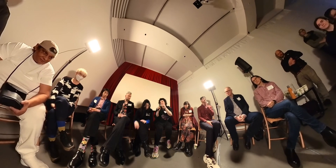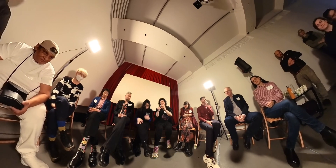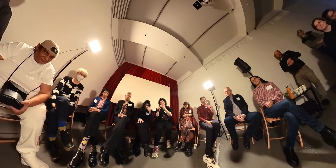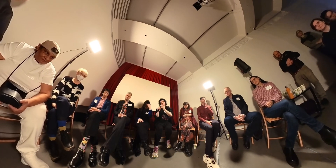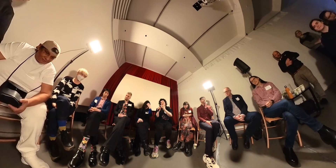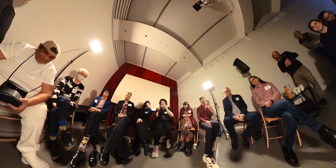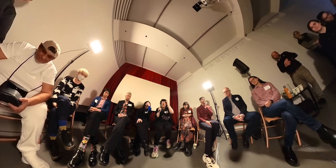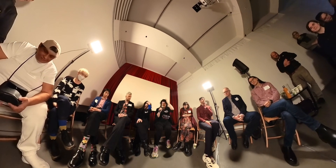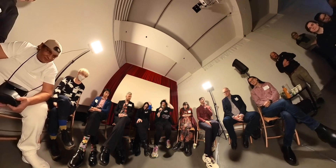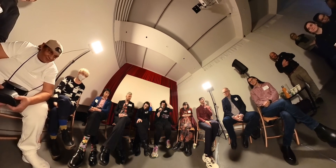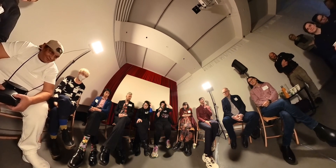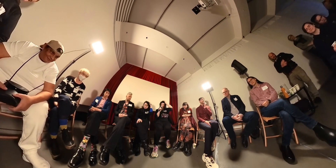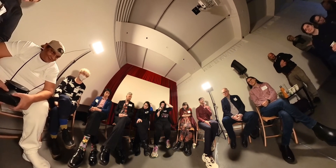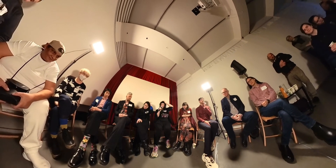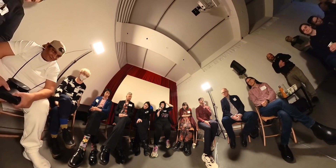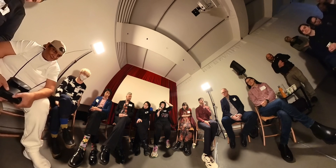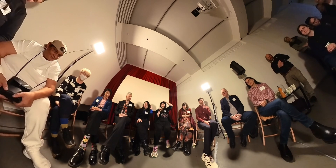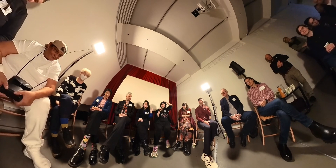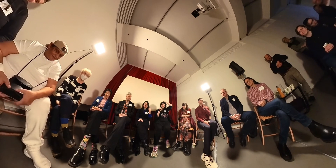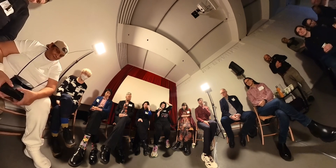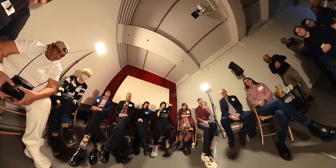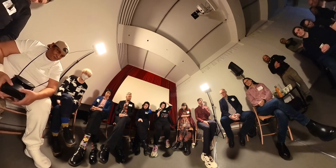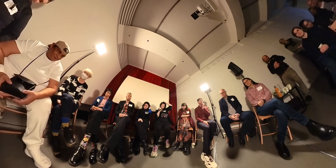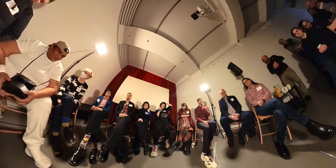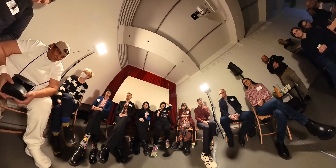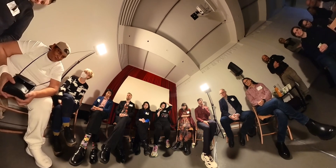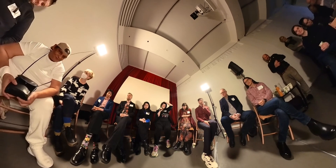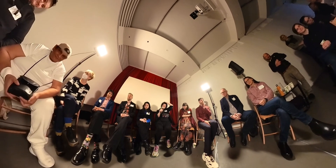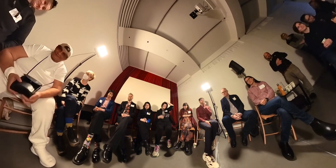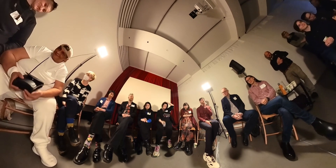celého ladu a Mikeš ukradena, no, tak to vlastně takhle v zkratke.